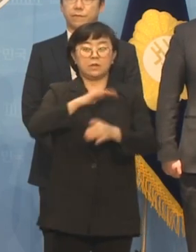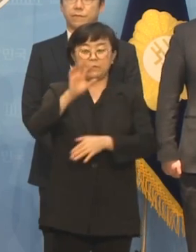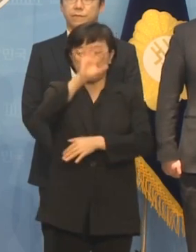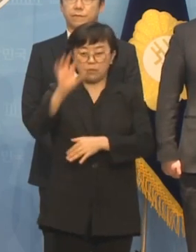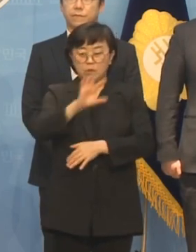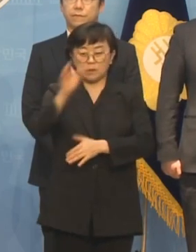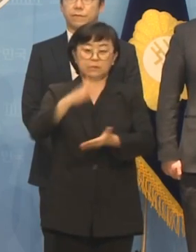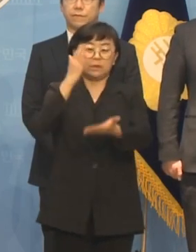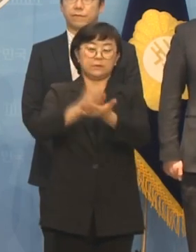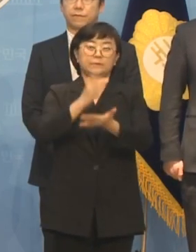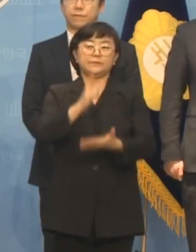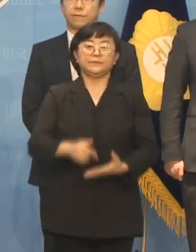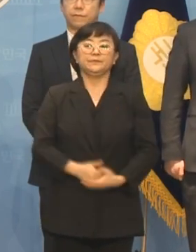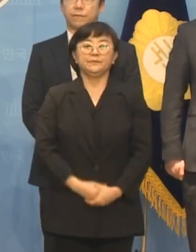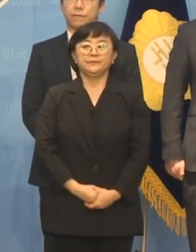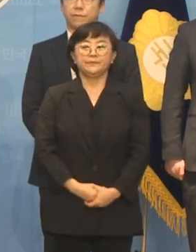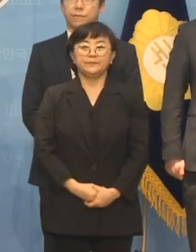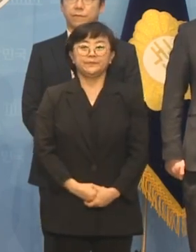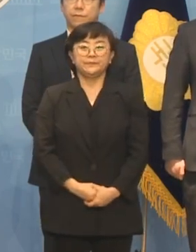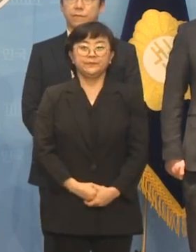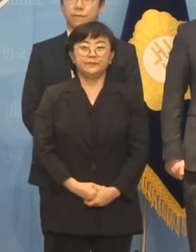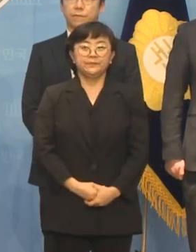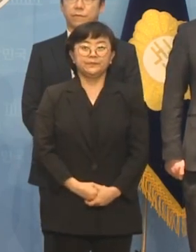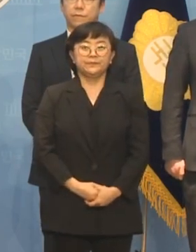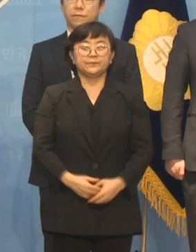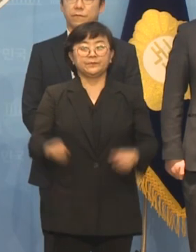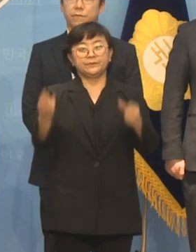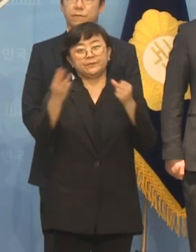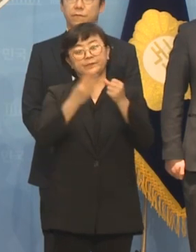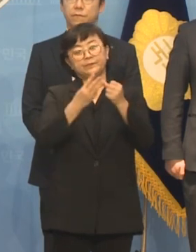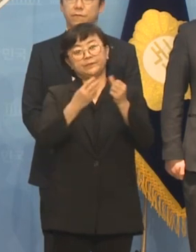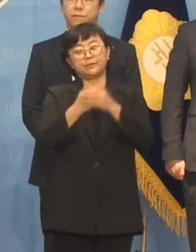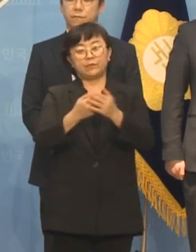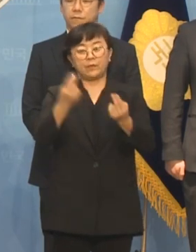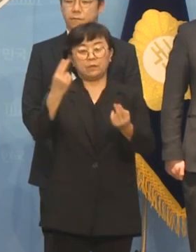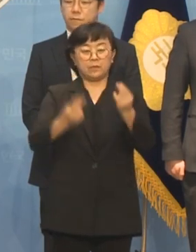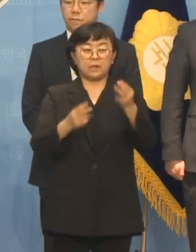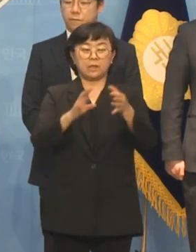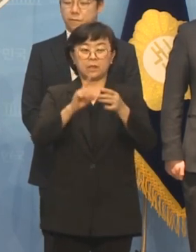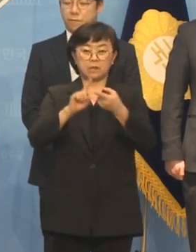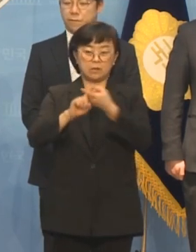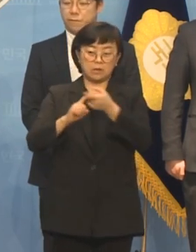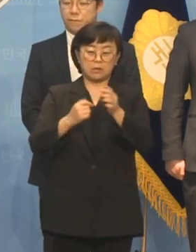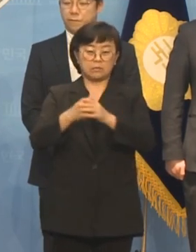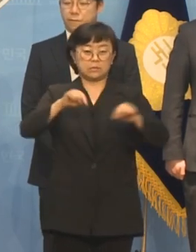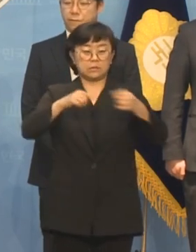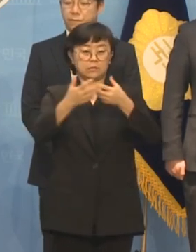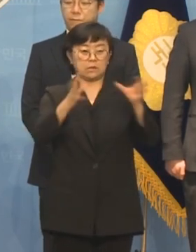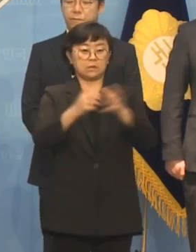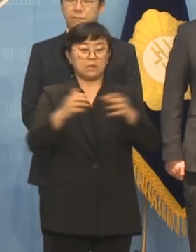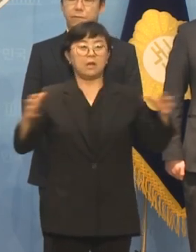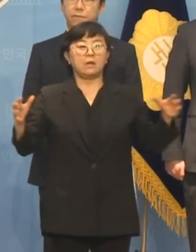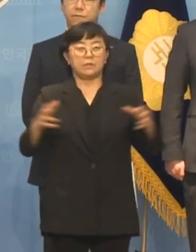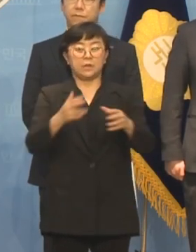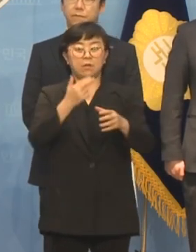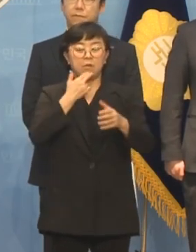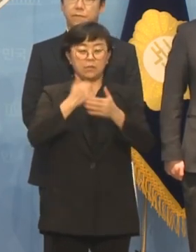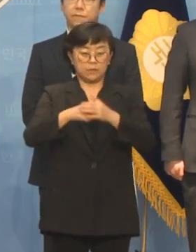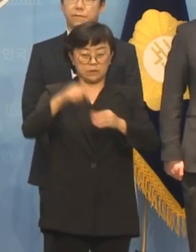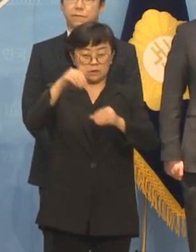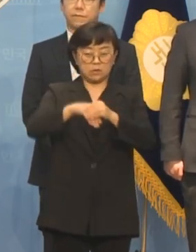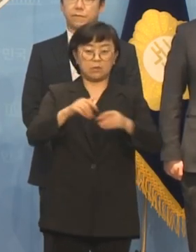반복하지 말자는 것입니다. 세 번째, 비례연합정당은 합당 없는 선거연합이어야